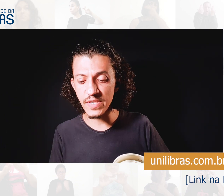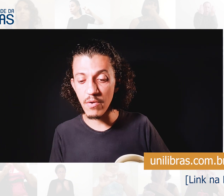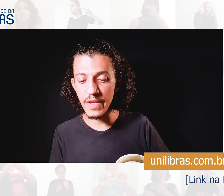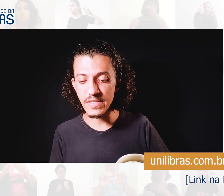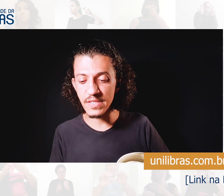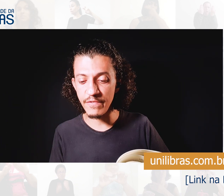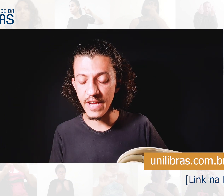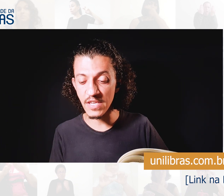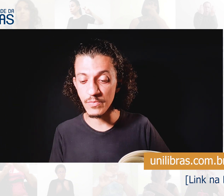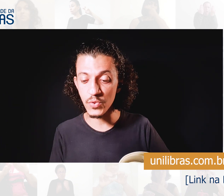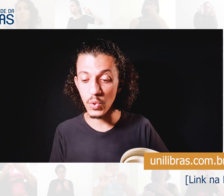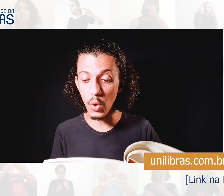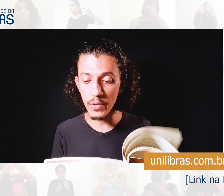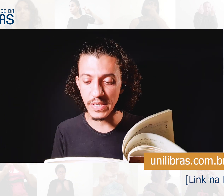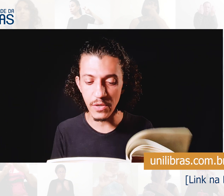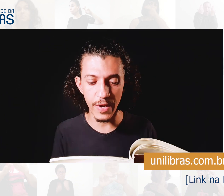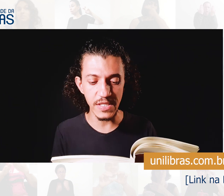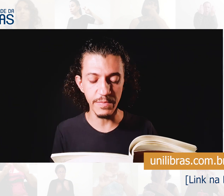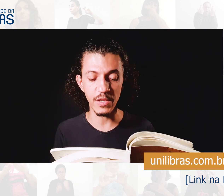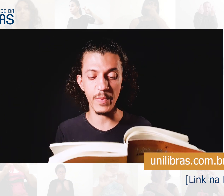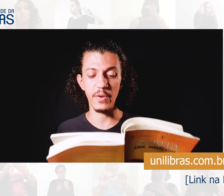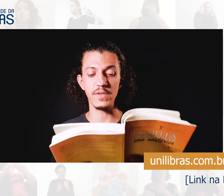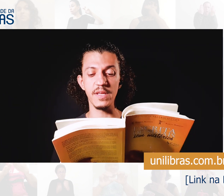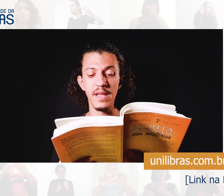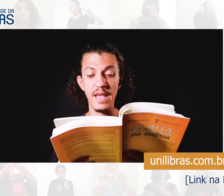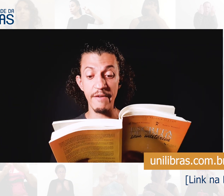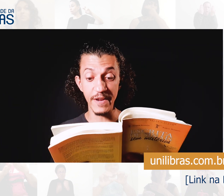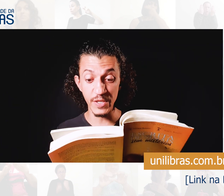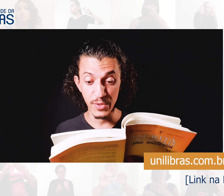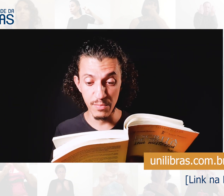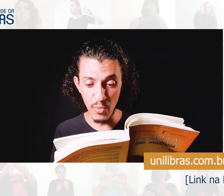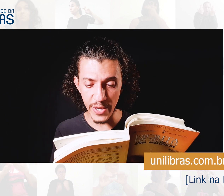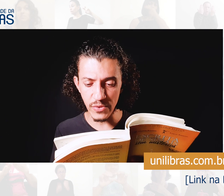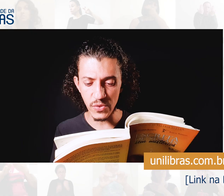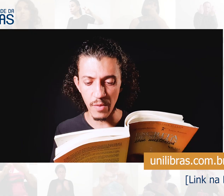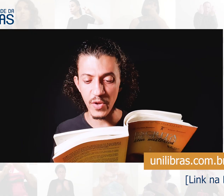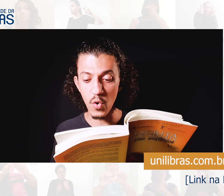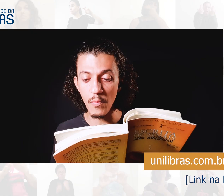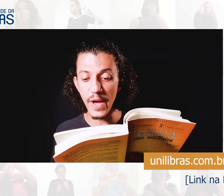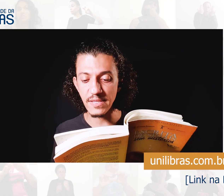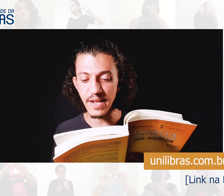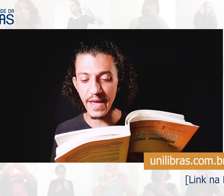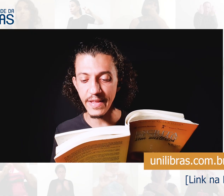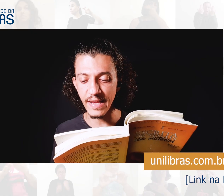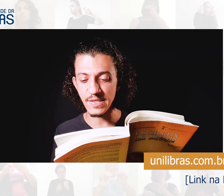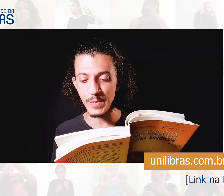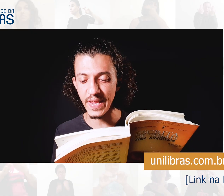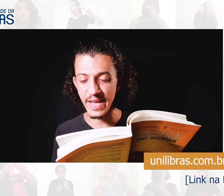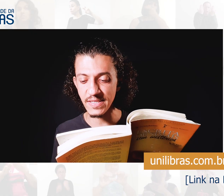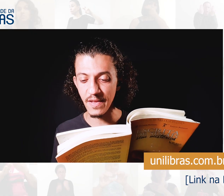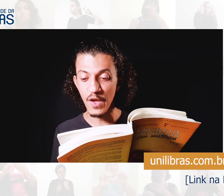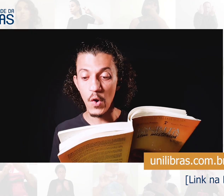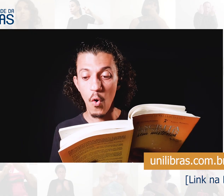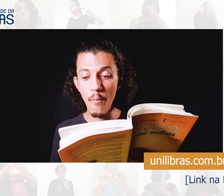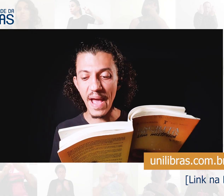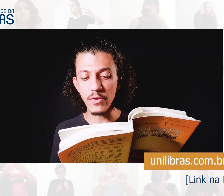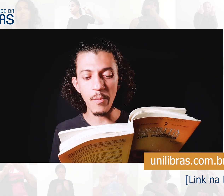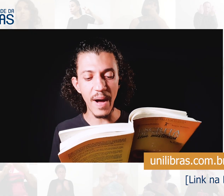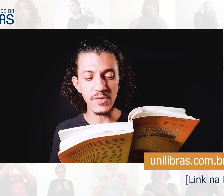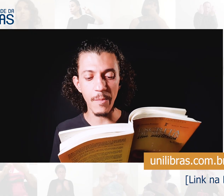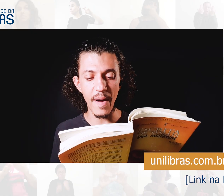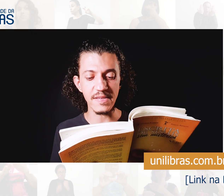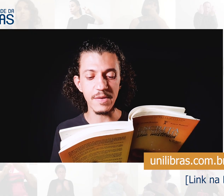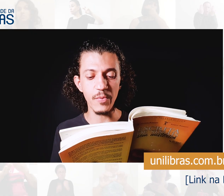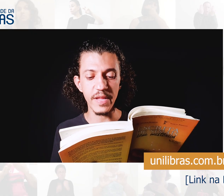que seríamos egoístas se ficássemos com todo esse conhecimento para nós. Refletimos muito sobre como extrair dessa experiência um